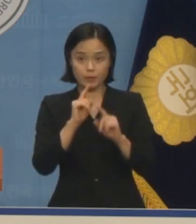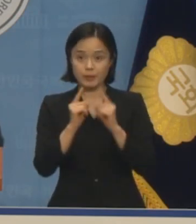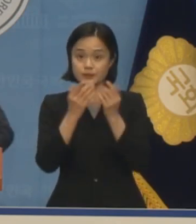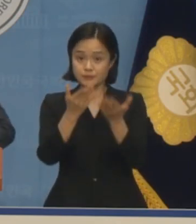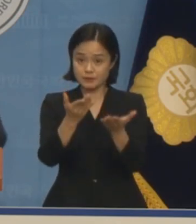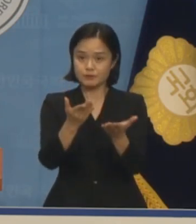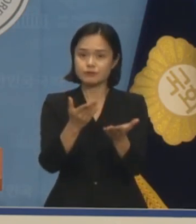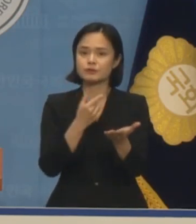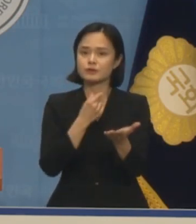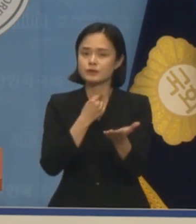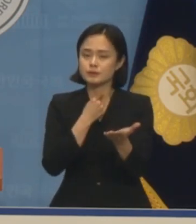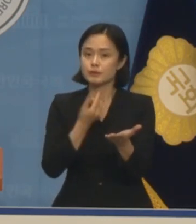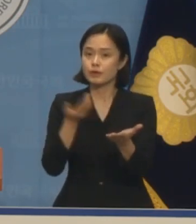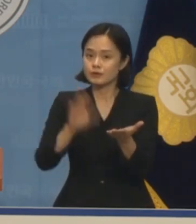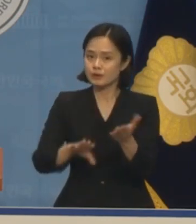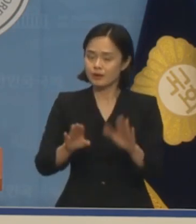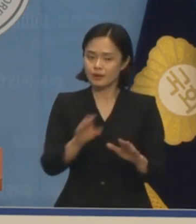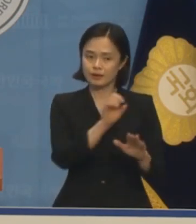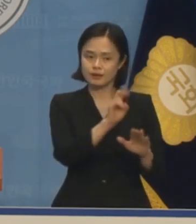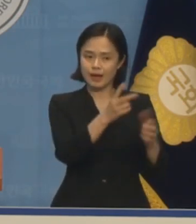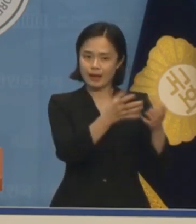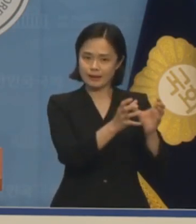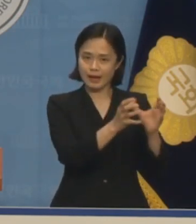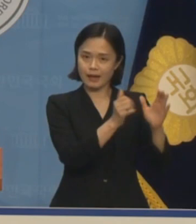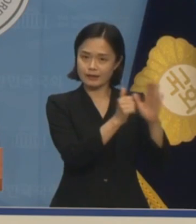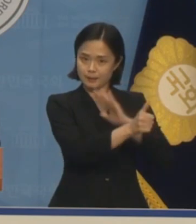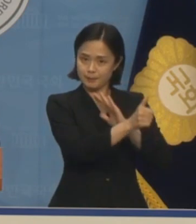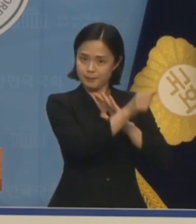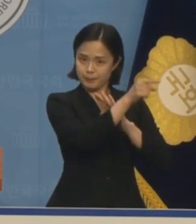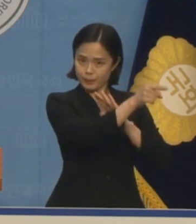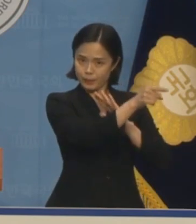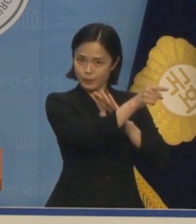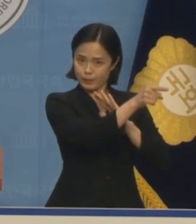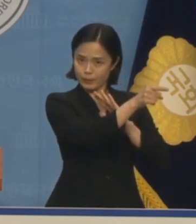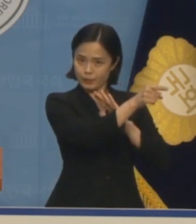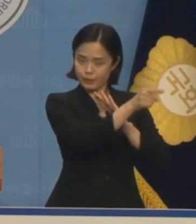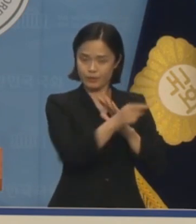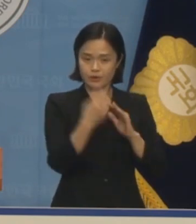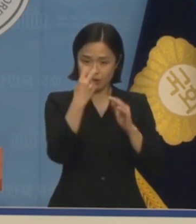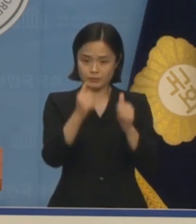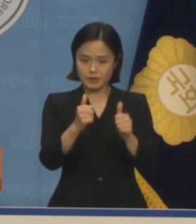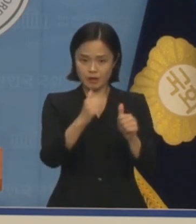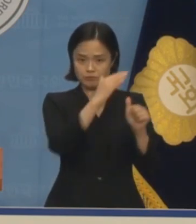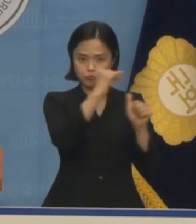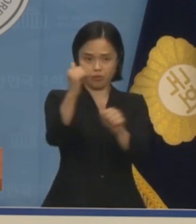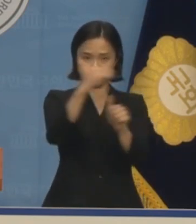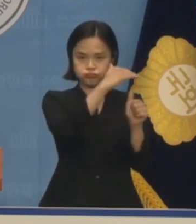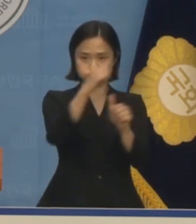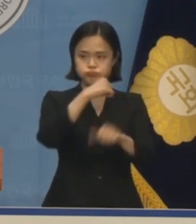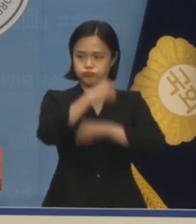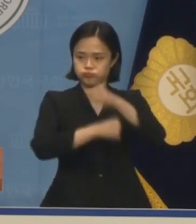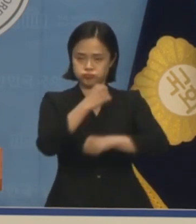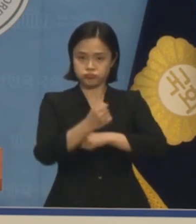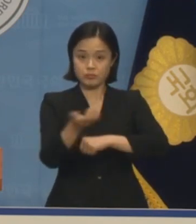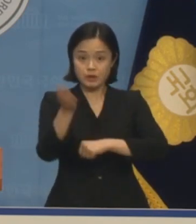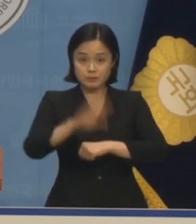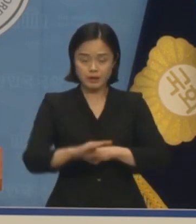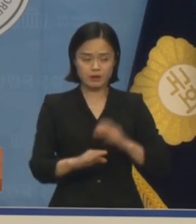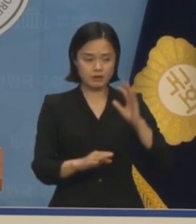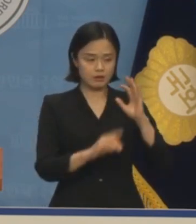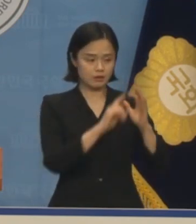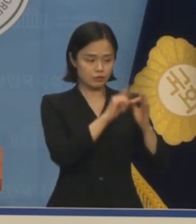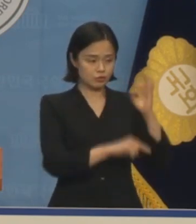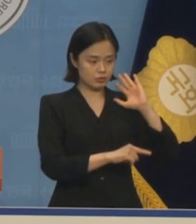대표는 이렇게 참 자유롭게 이 소환 출석 요구를 하면서 김건희 여사에게는 단 한 차례 소환도 하지